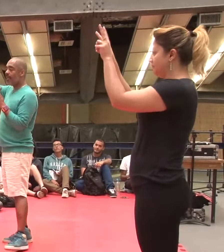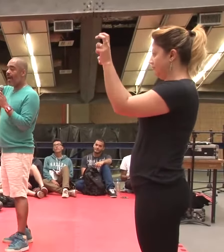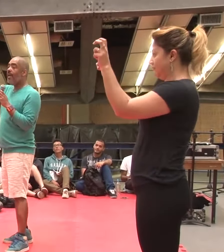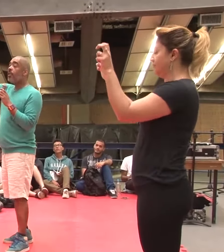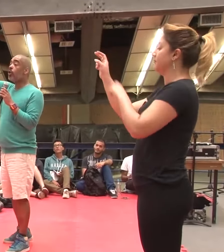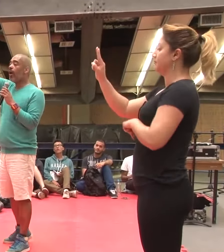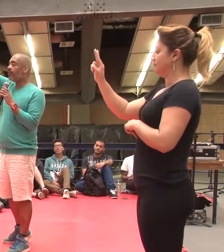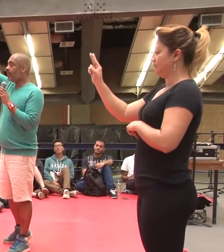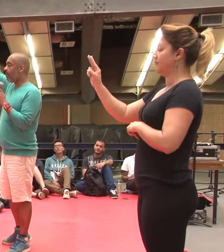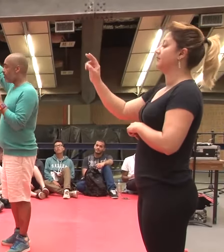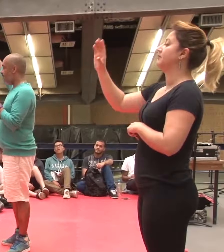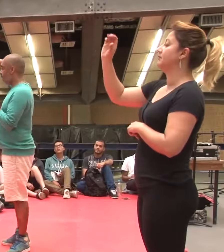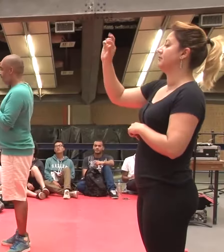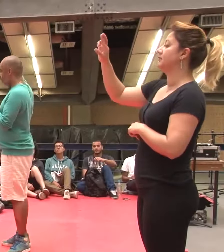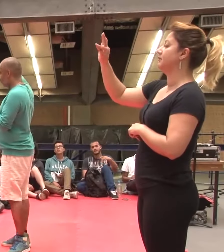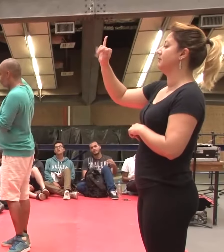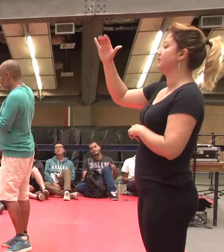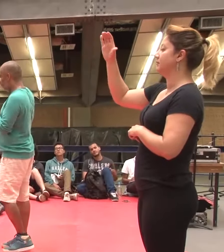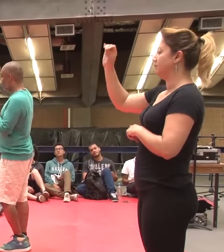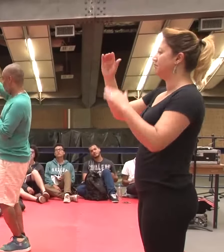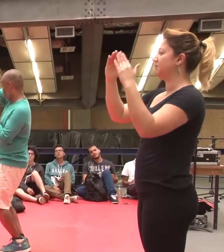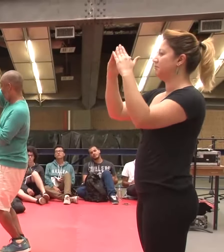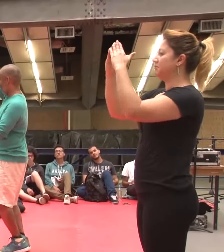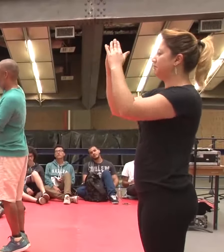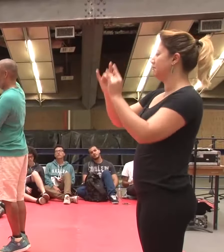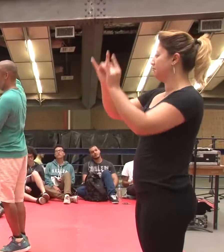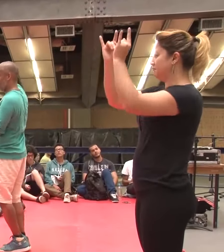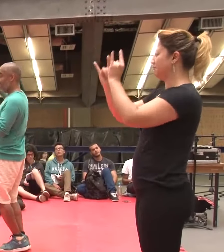a denominar todas e quaisquer habitações de uso